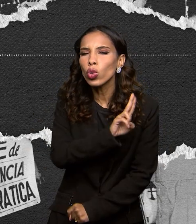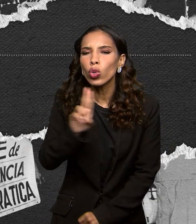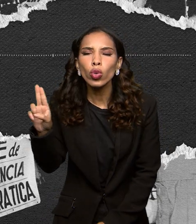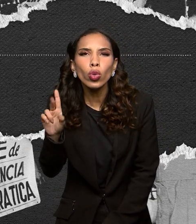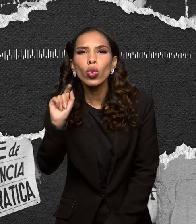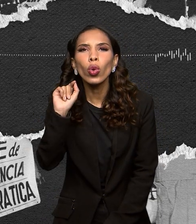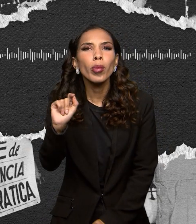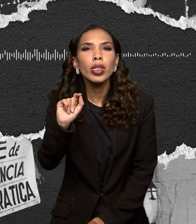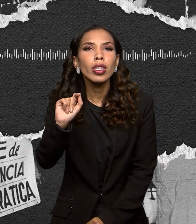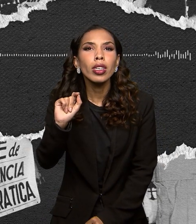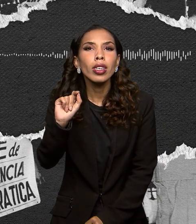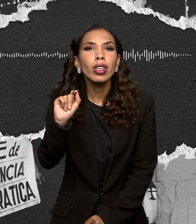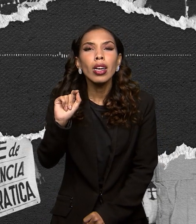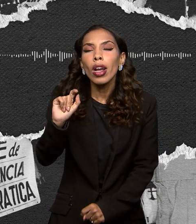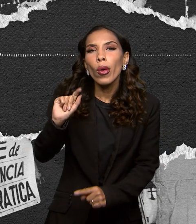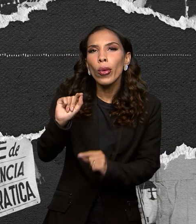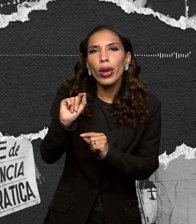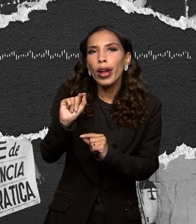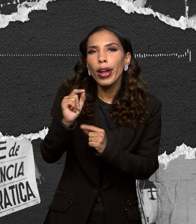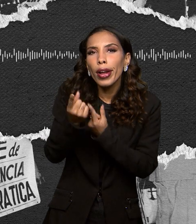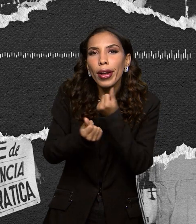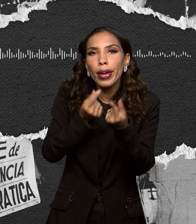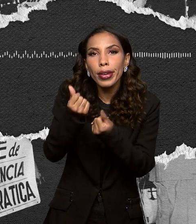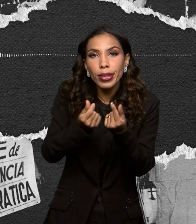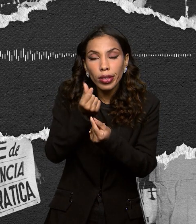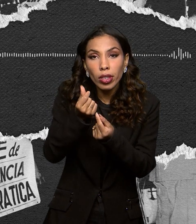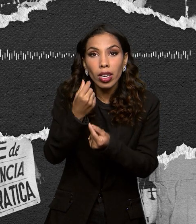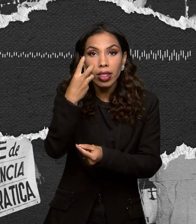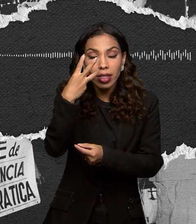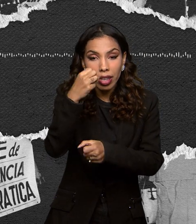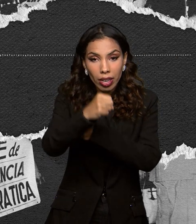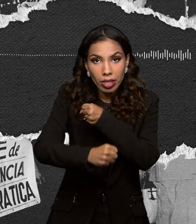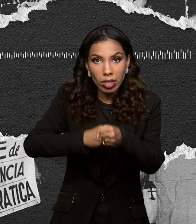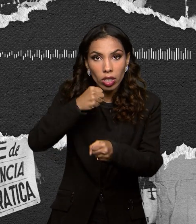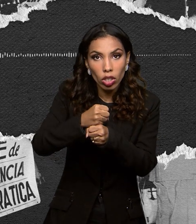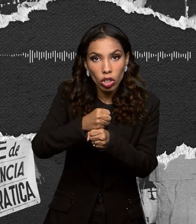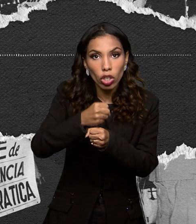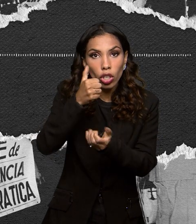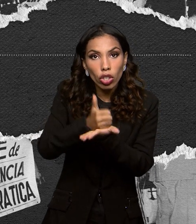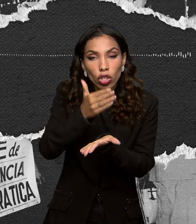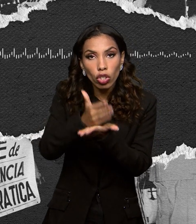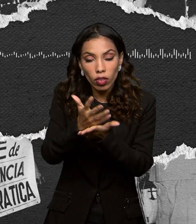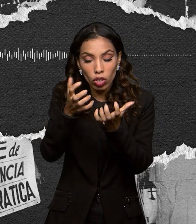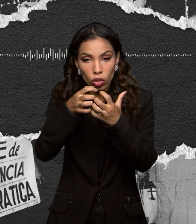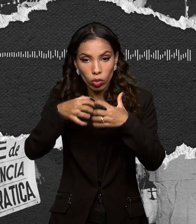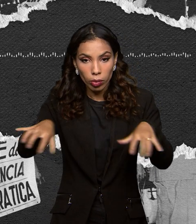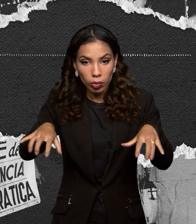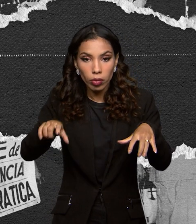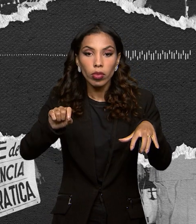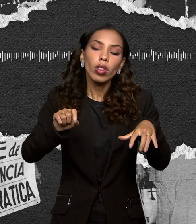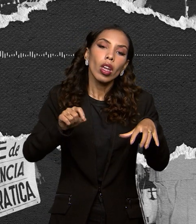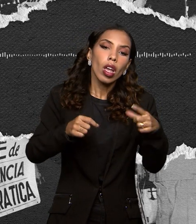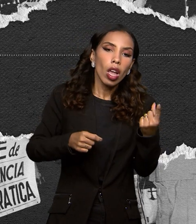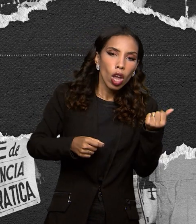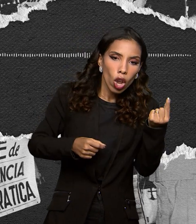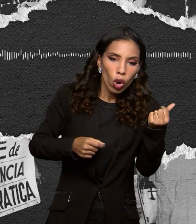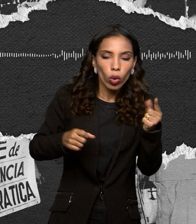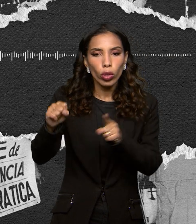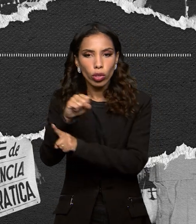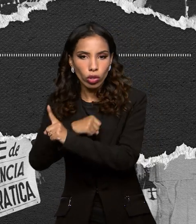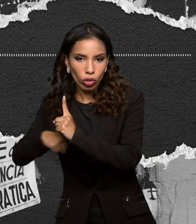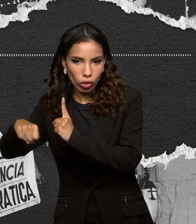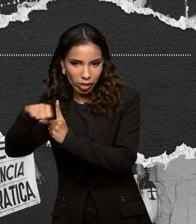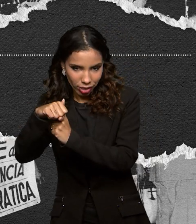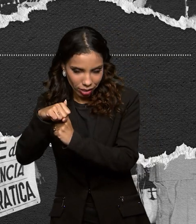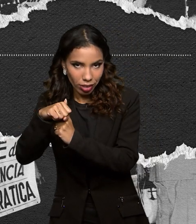era o quê? Um plano a ser executado em 3 anos e que foi dividido em 2 partes, uma econômica e a outra